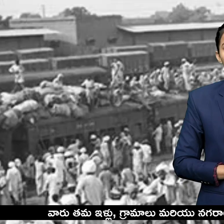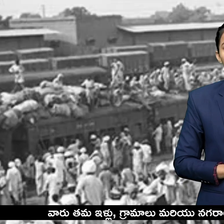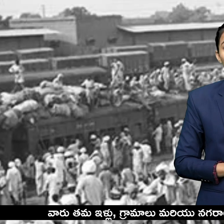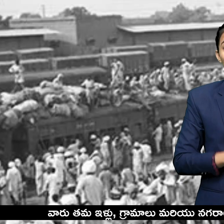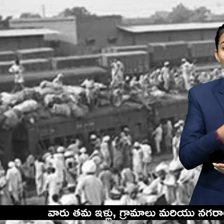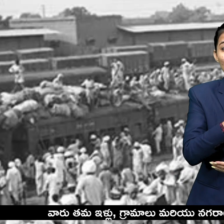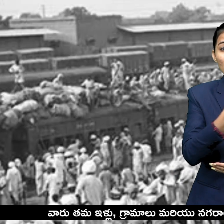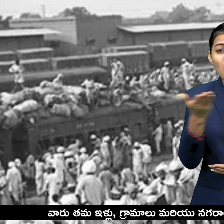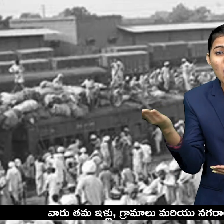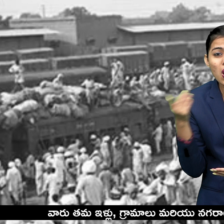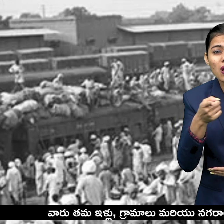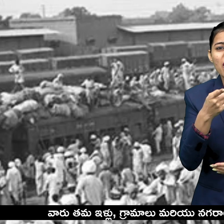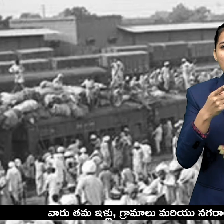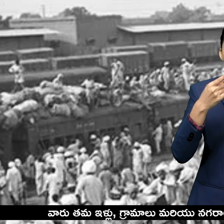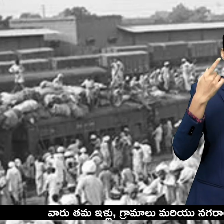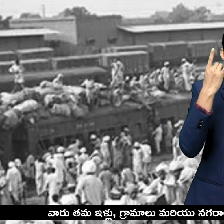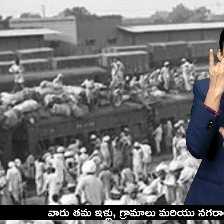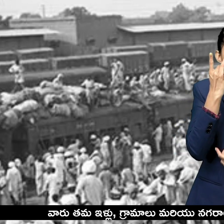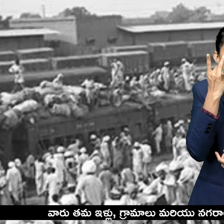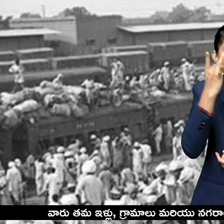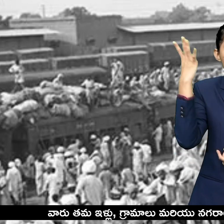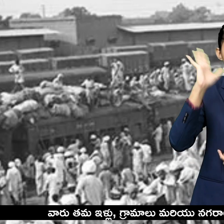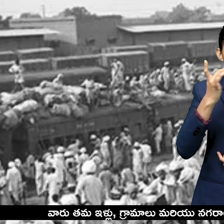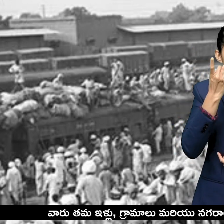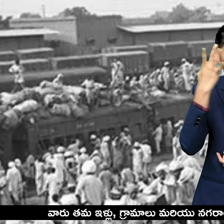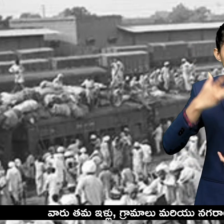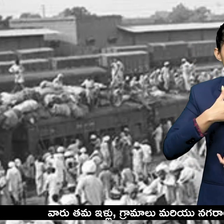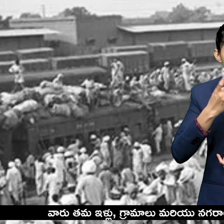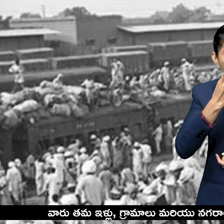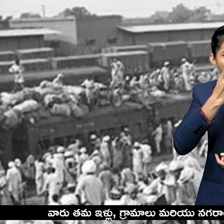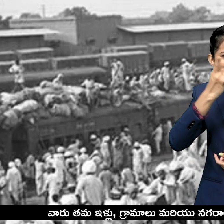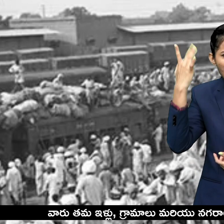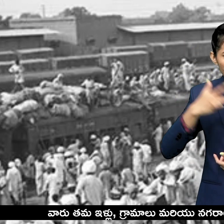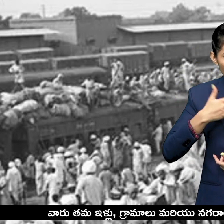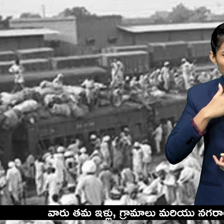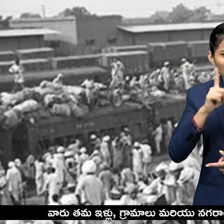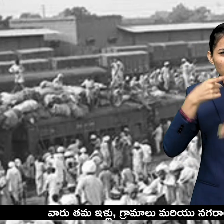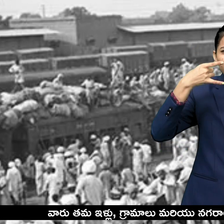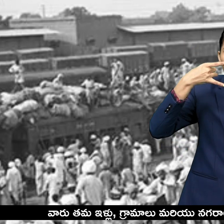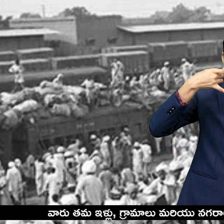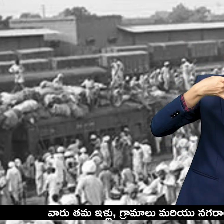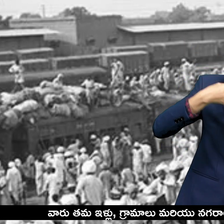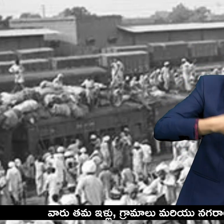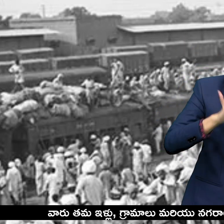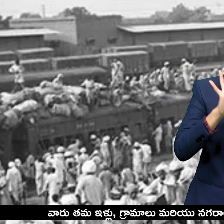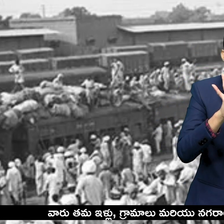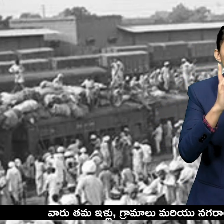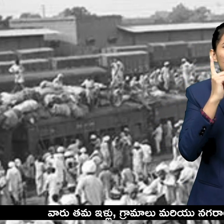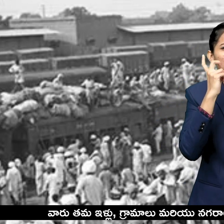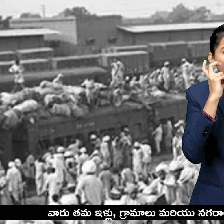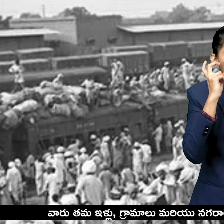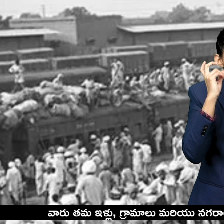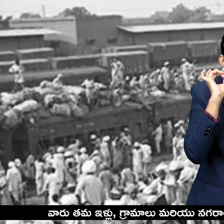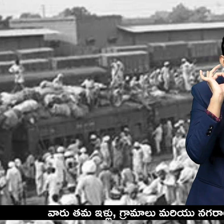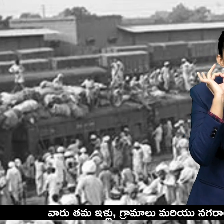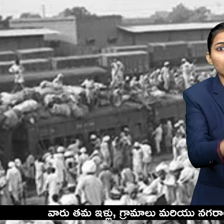వారు తమ ఇళ్ళు, గ్రామాలు మరియు నగరాల నుండి బలవంతంగా బయటకు వెళ్లవలసి వచ్చినందుకు